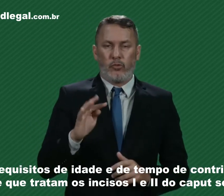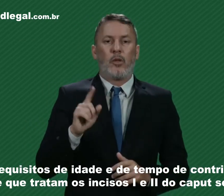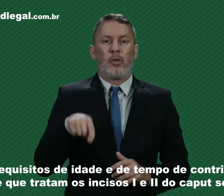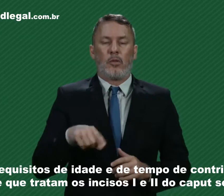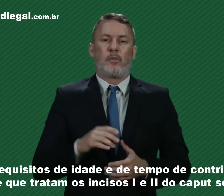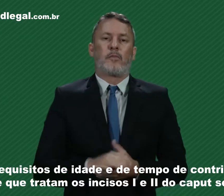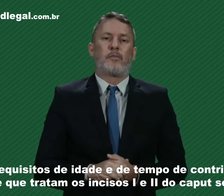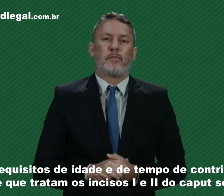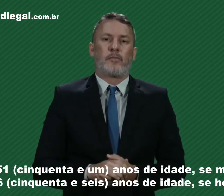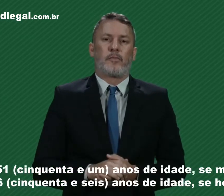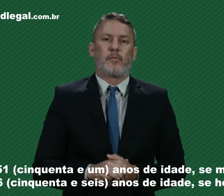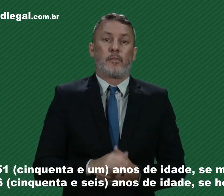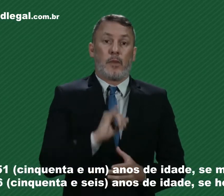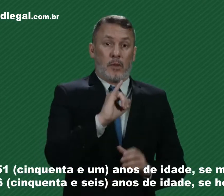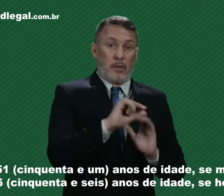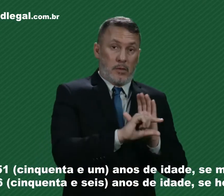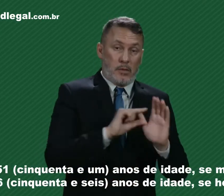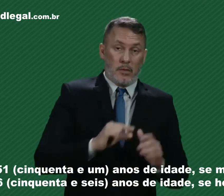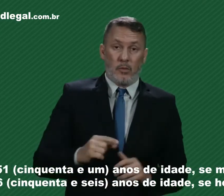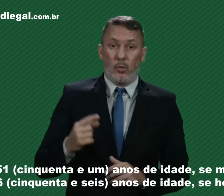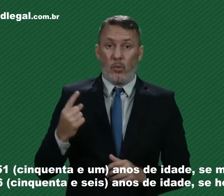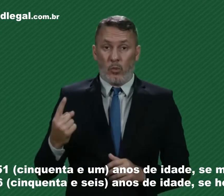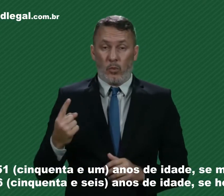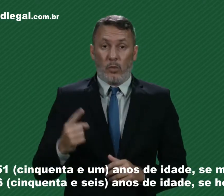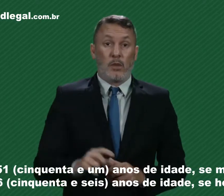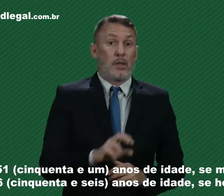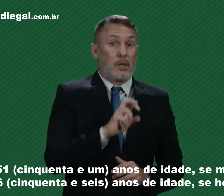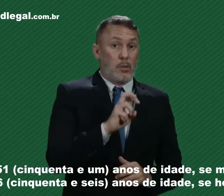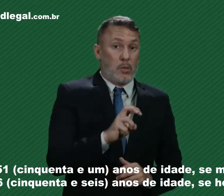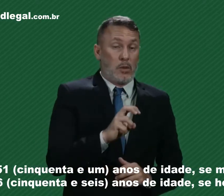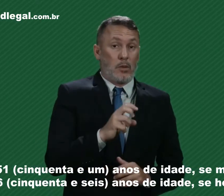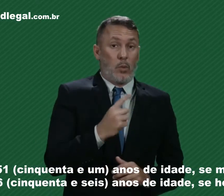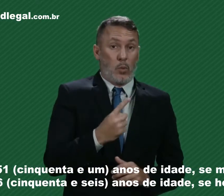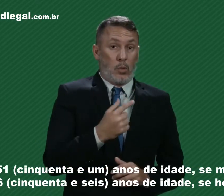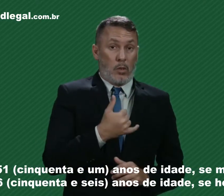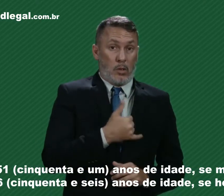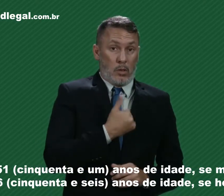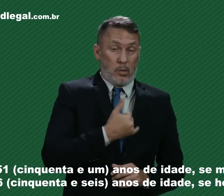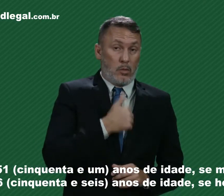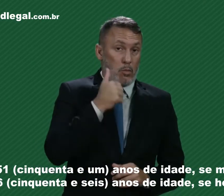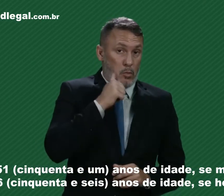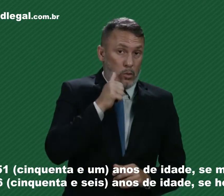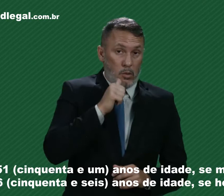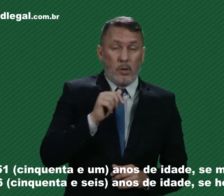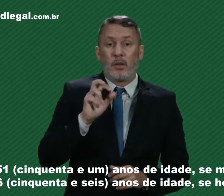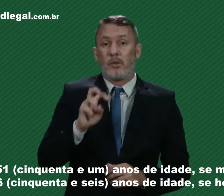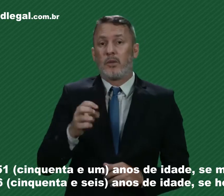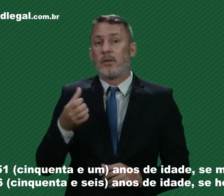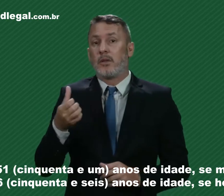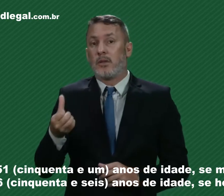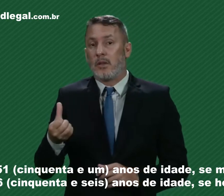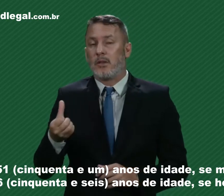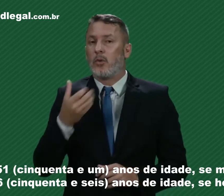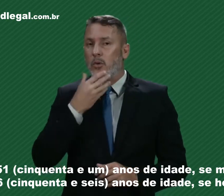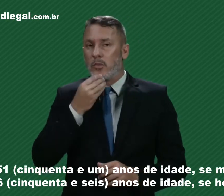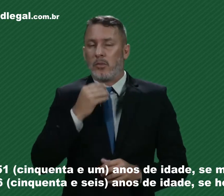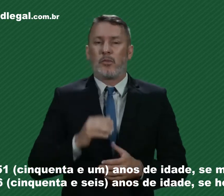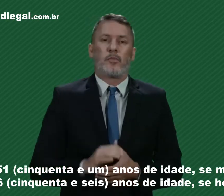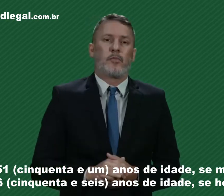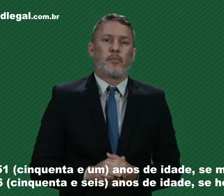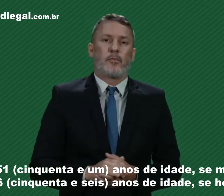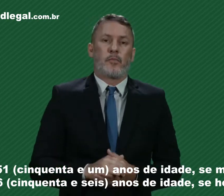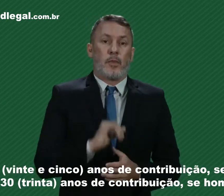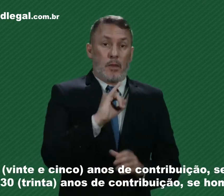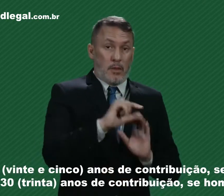serão: Inciso 1. 51 anos de idade se mulher e 56 anos de idade